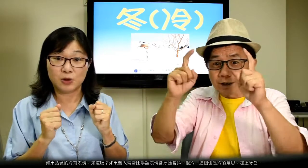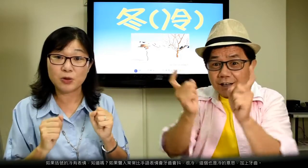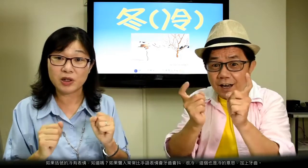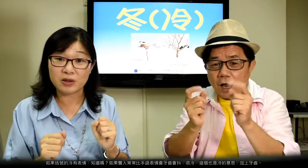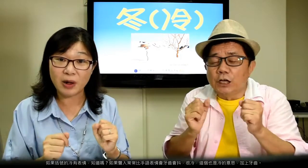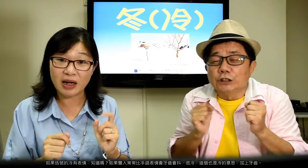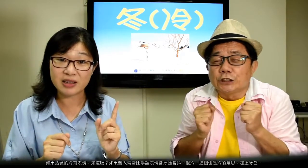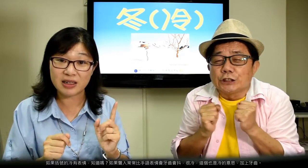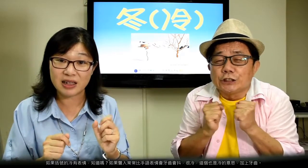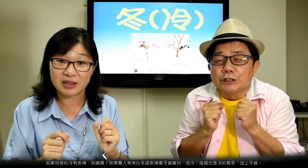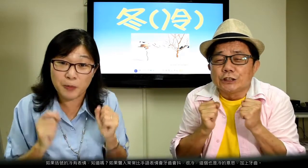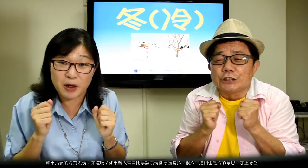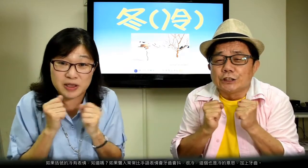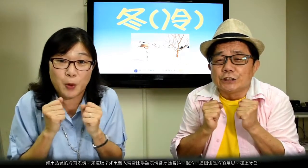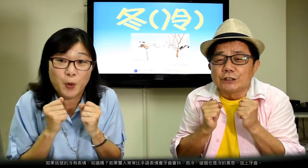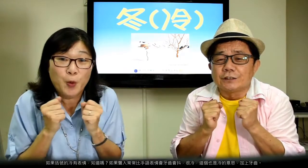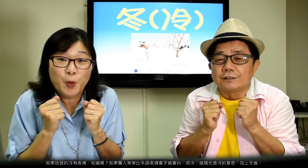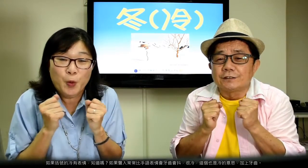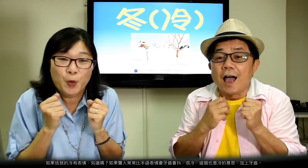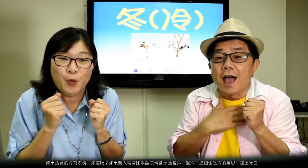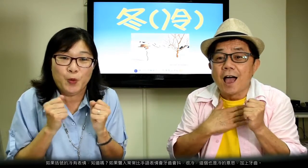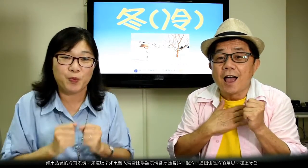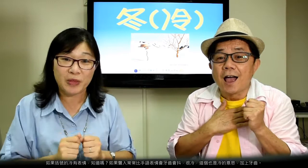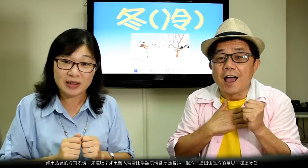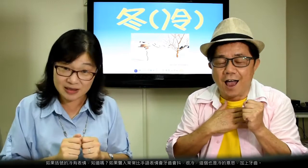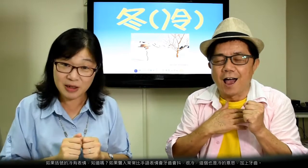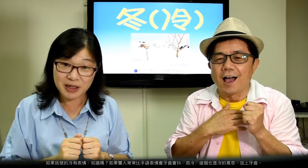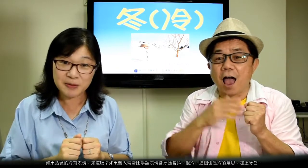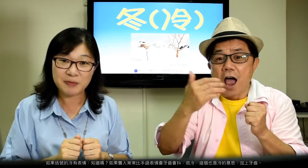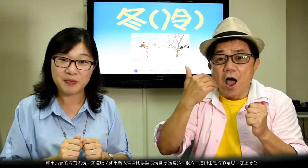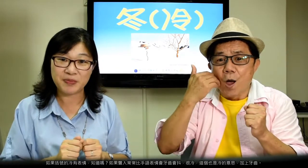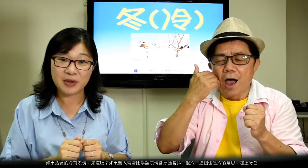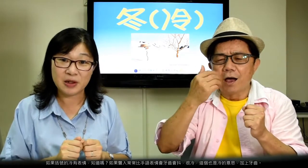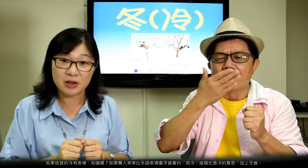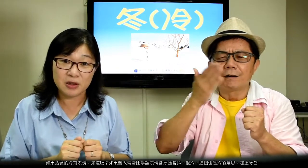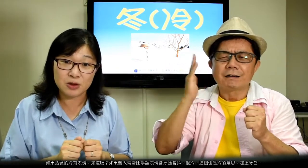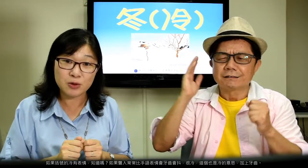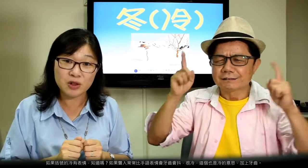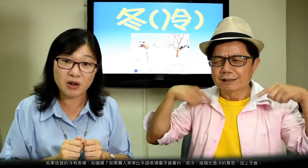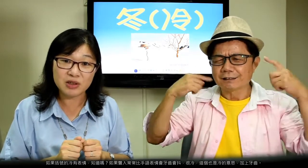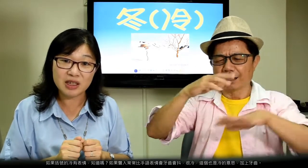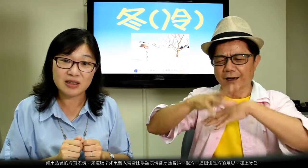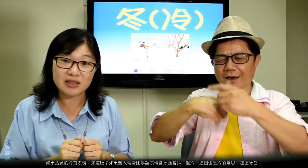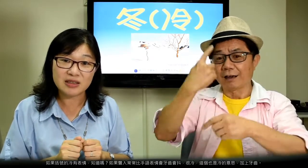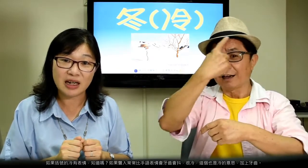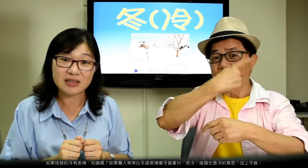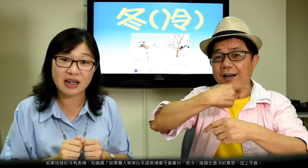如果挂号的冷有表情，知道吗？如果聋人常常